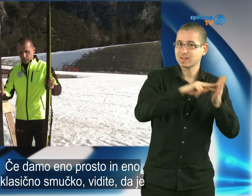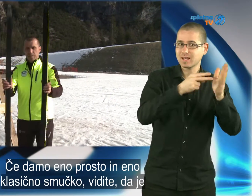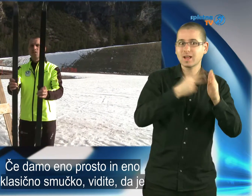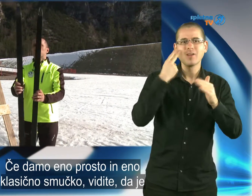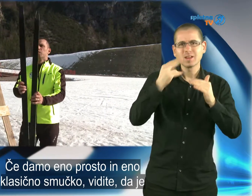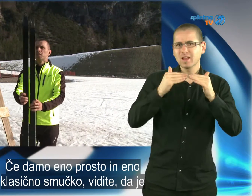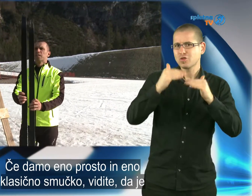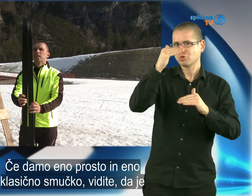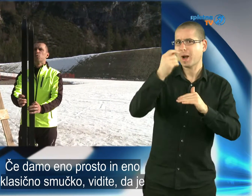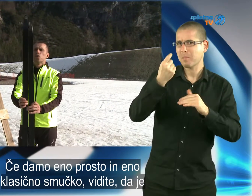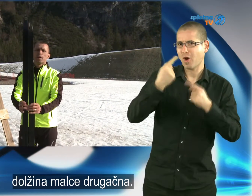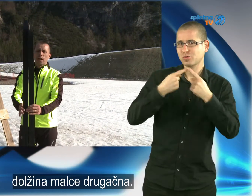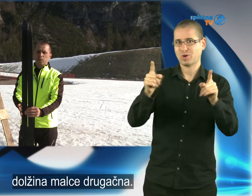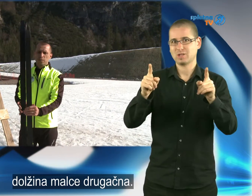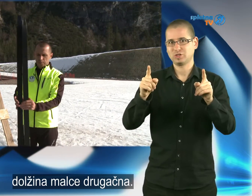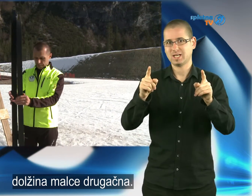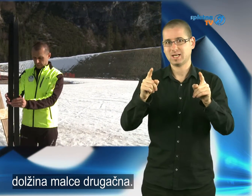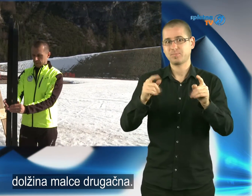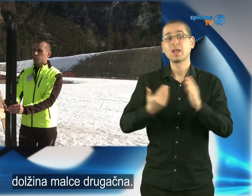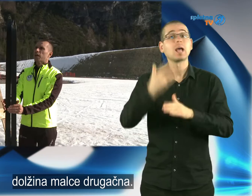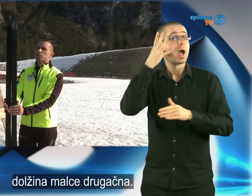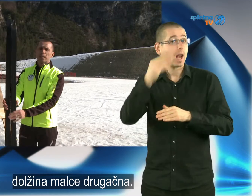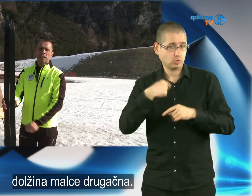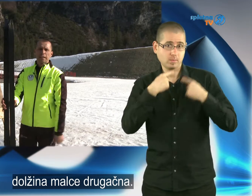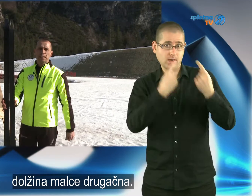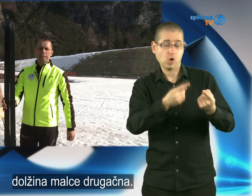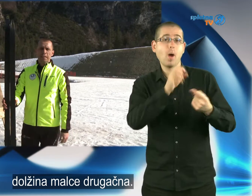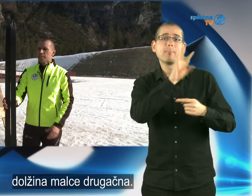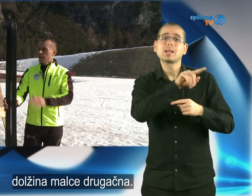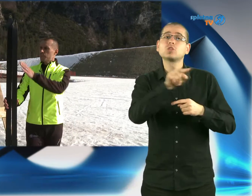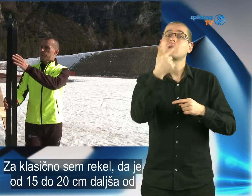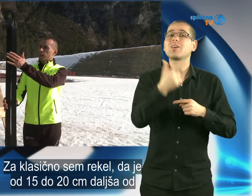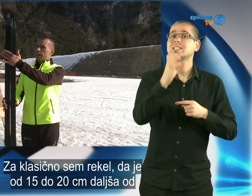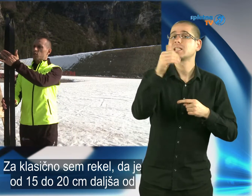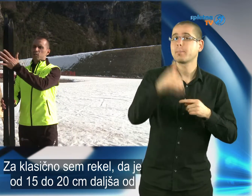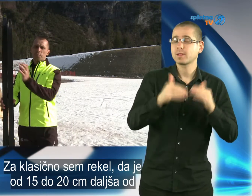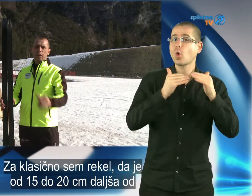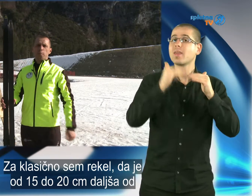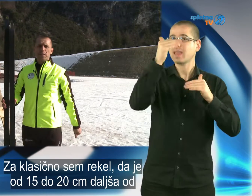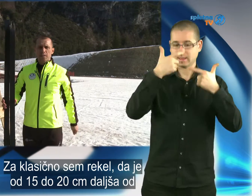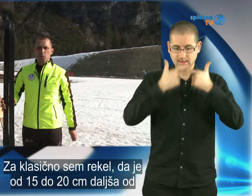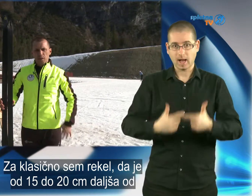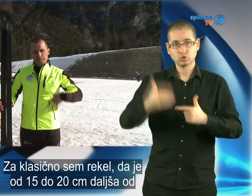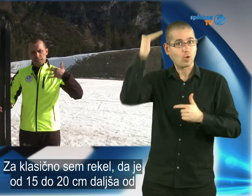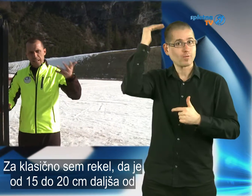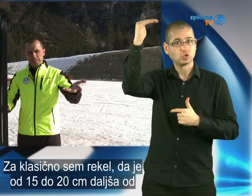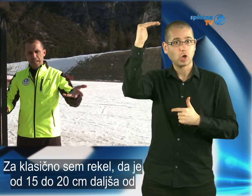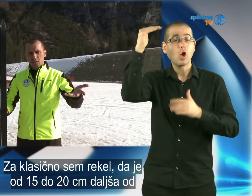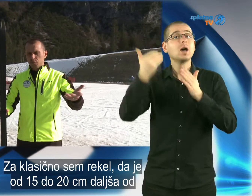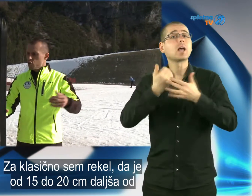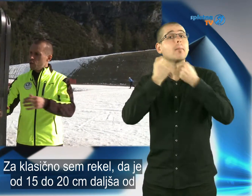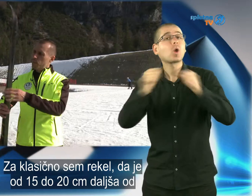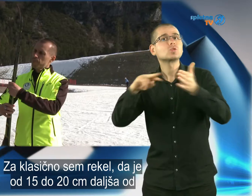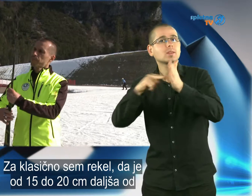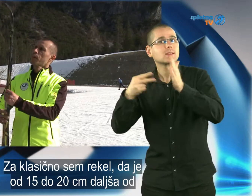eno klasično, vidite, da je dolžina malo drugačna. Za klasično sem rekel 15 do 20 nad